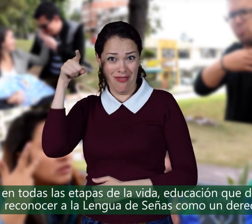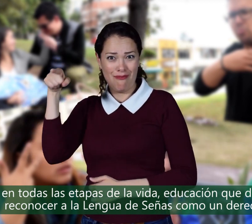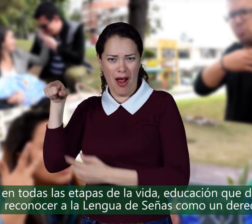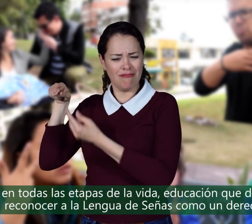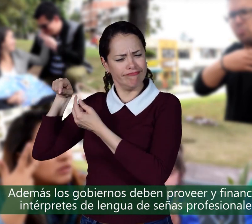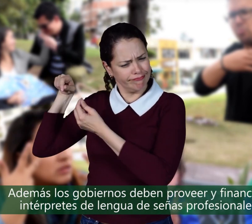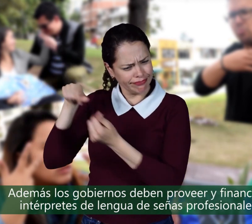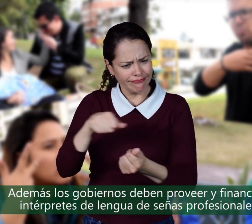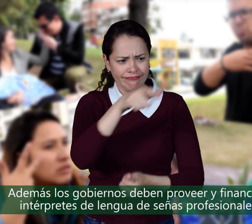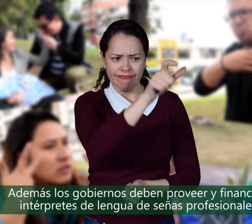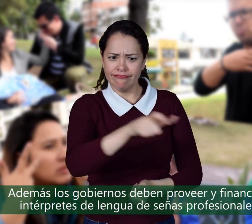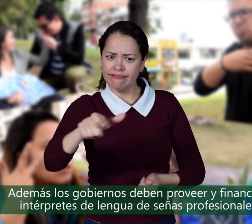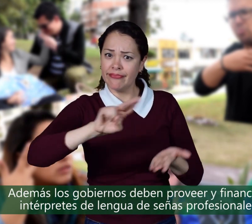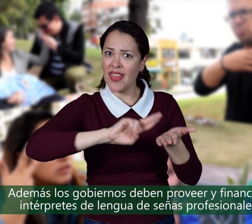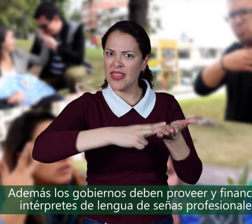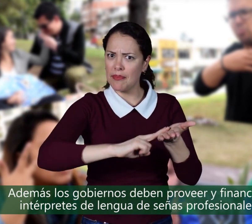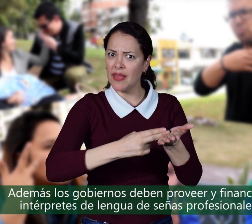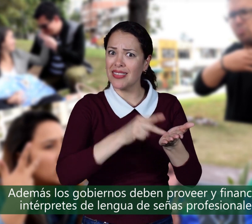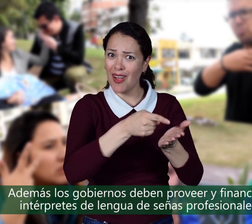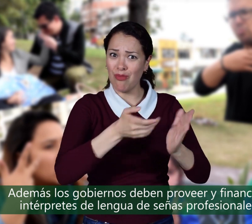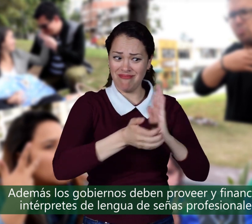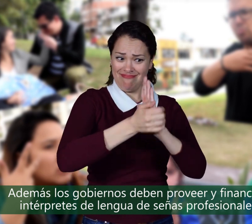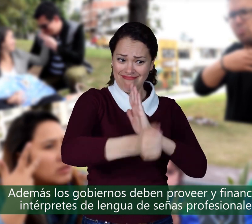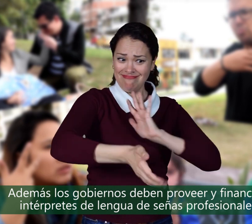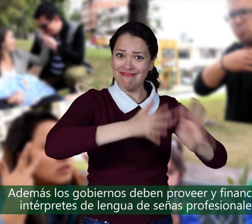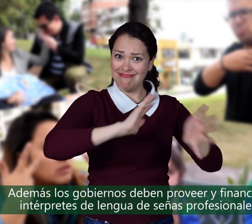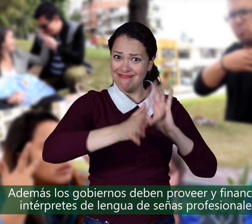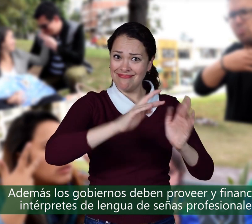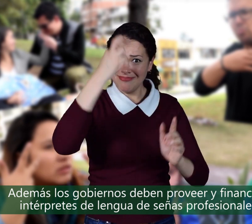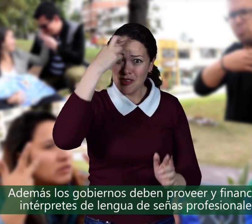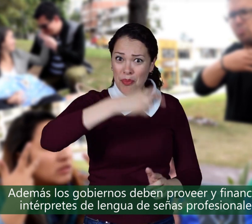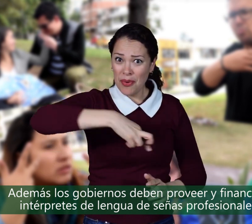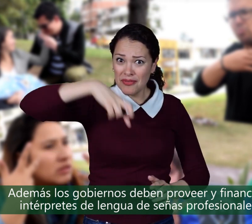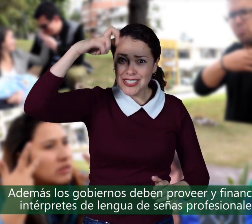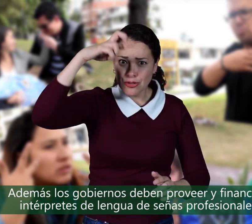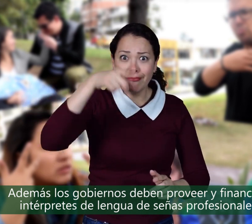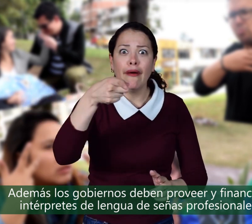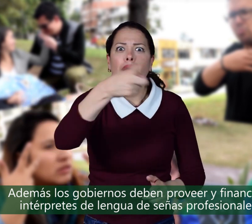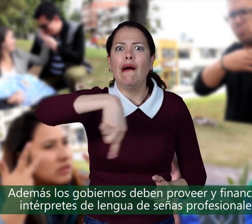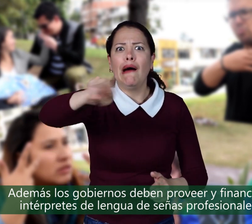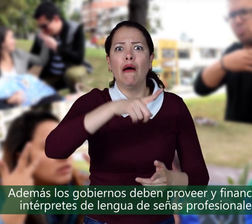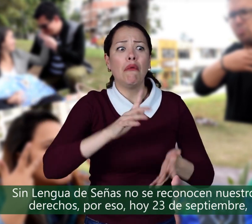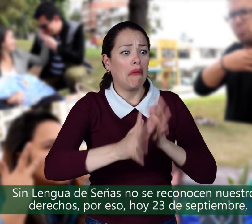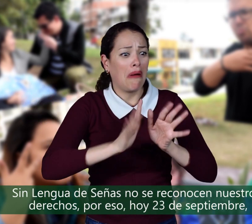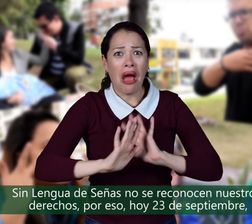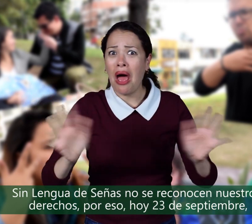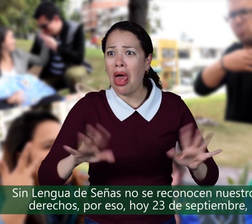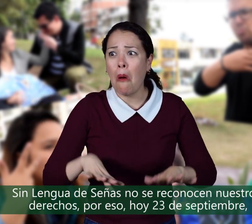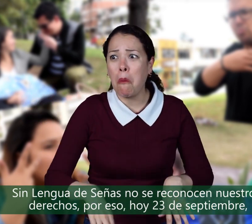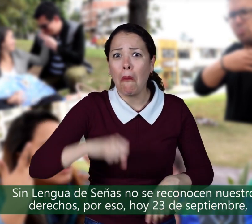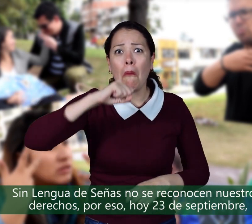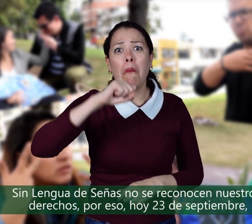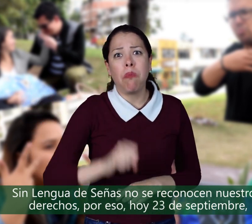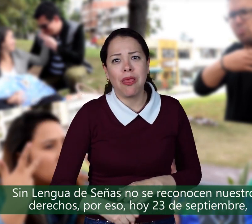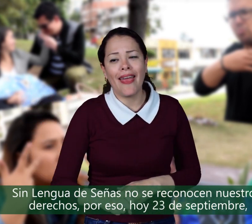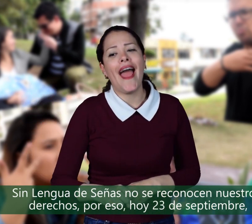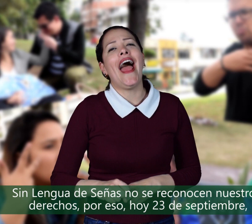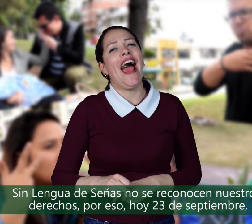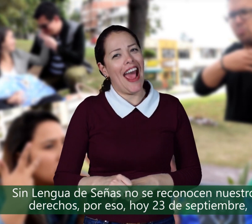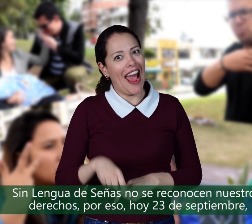como un derecho. Además, los gobiernos deben proveer y financiar intérpretes de lengua de señas profesionales. Sin lengua de señas